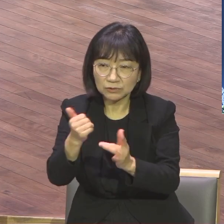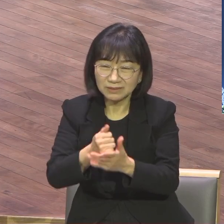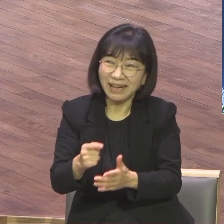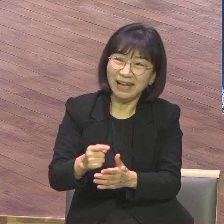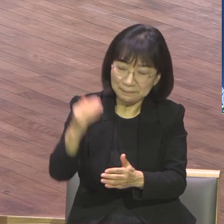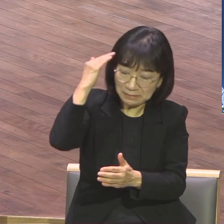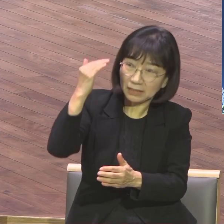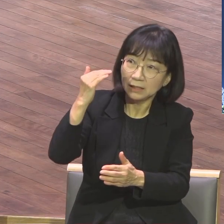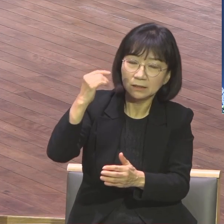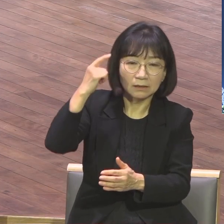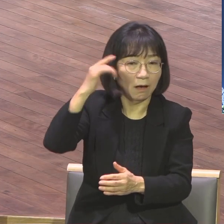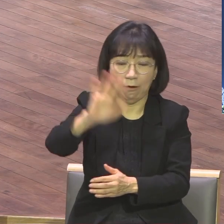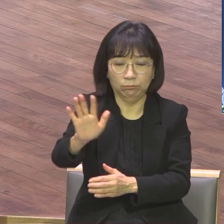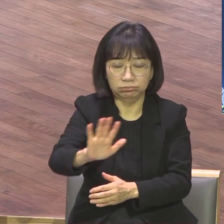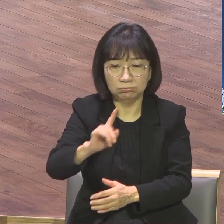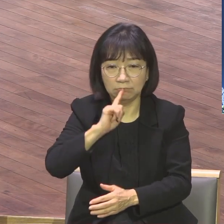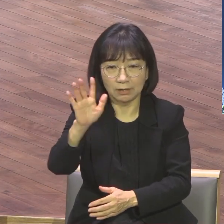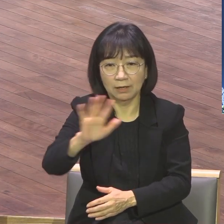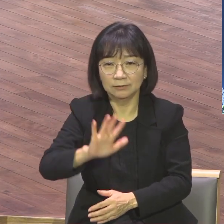않았어요.